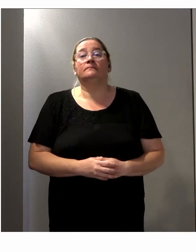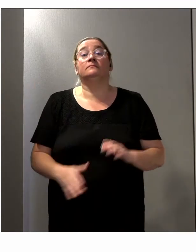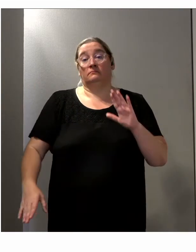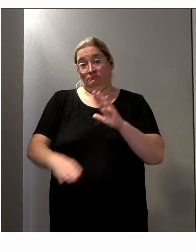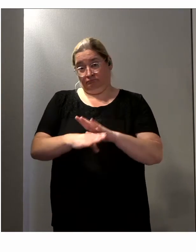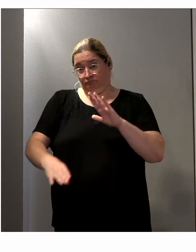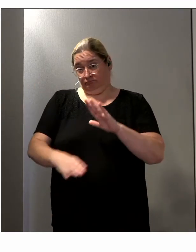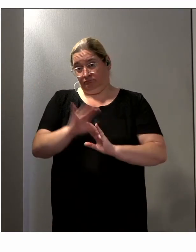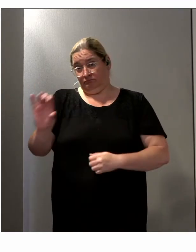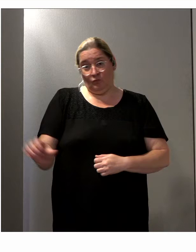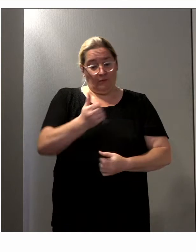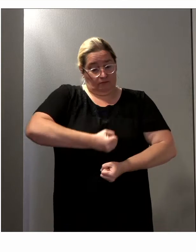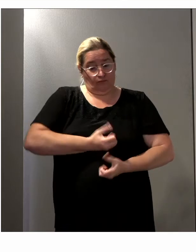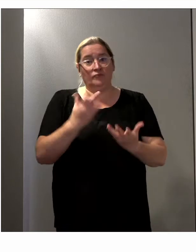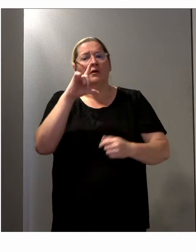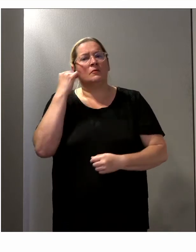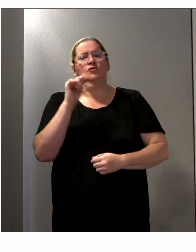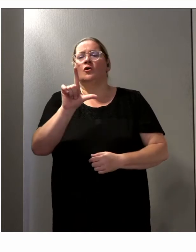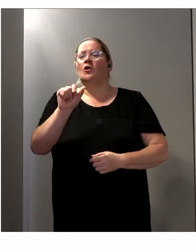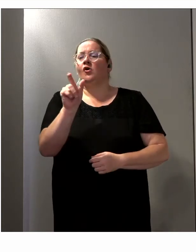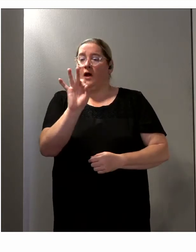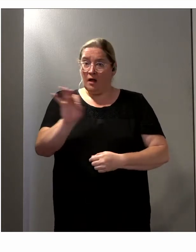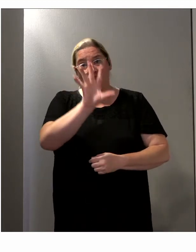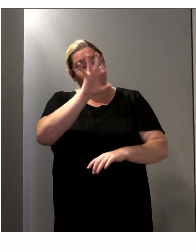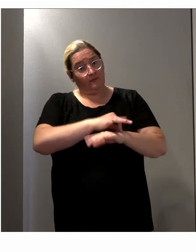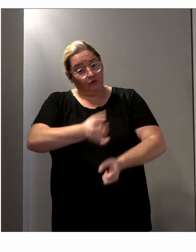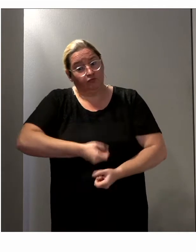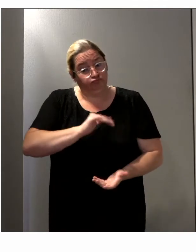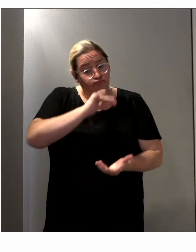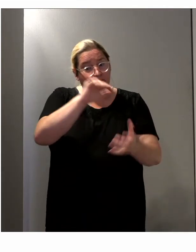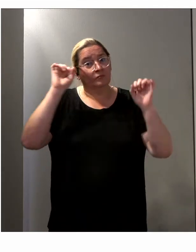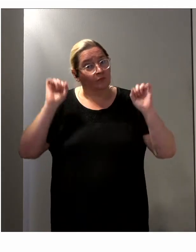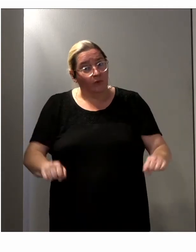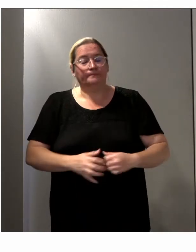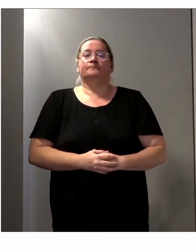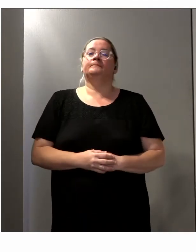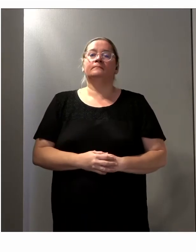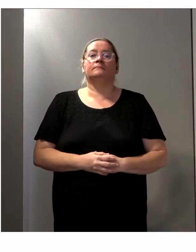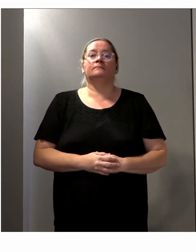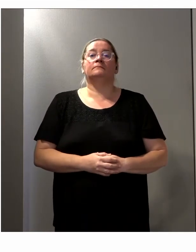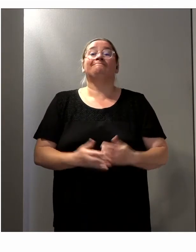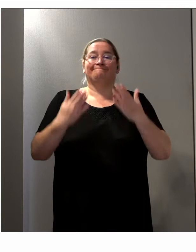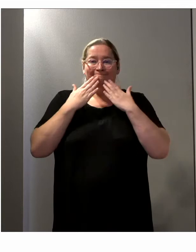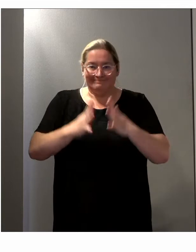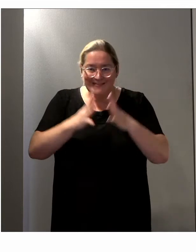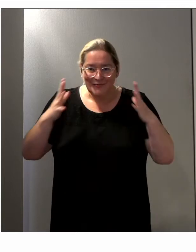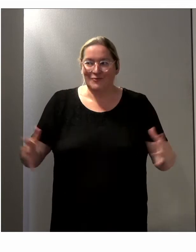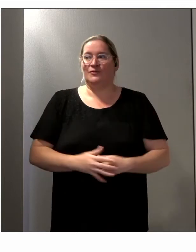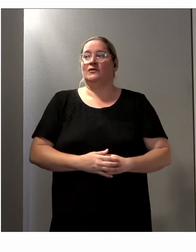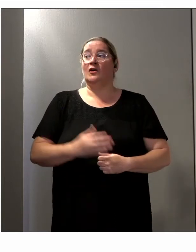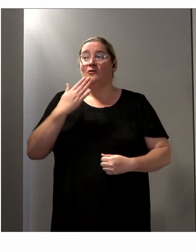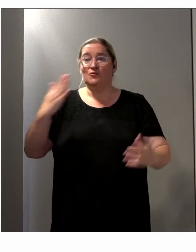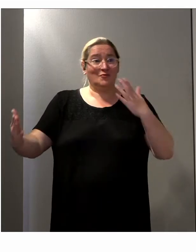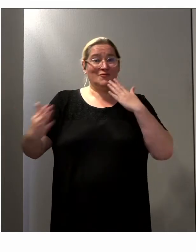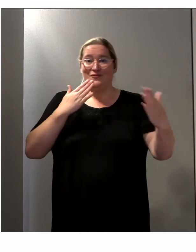Monsieur Fabrice Langlard, si vous voulez bien exprimer pour 5 minutes ce que vous avez à dire sur le sujet. Merci beaucoup. Bonjour à